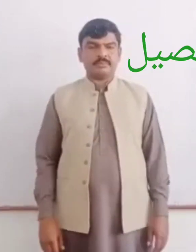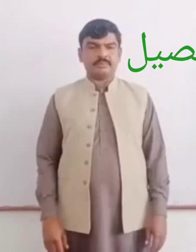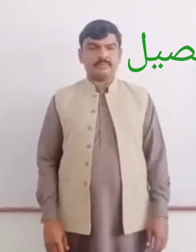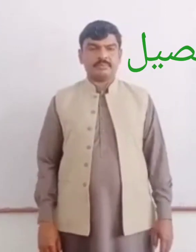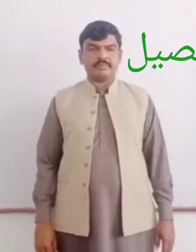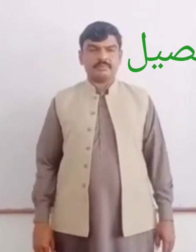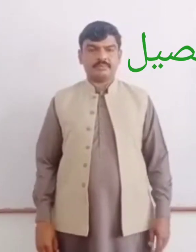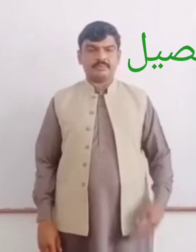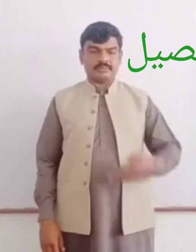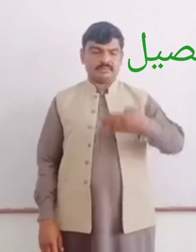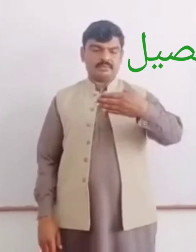फसील,